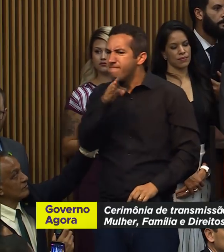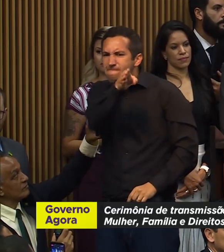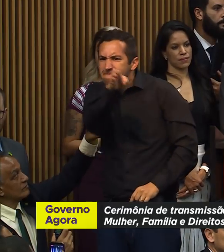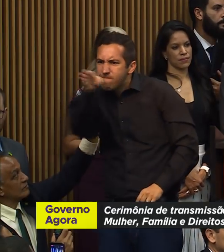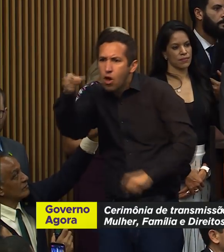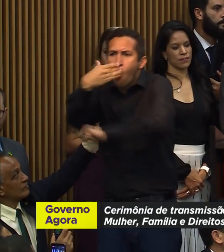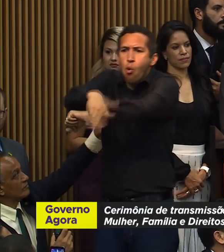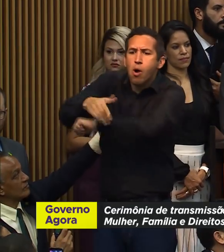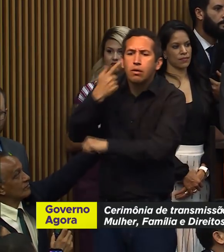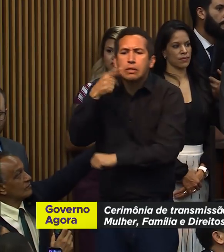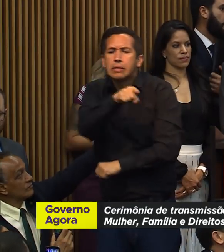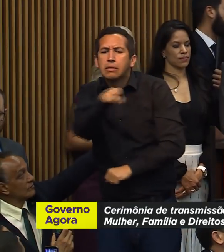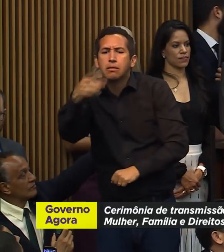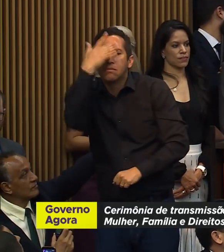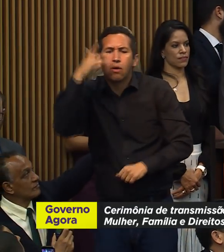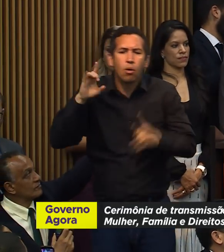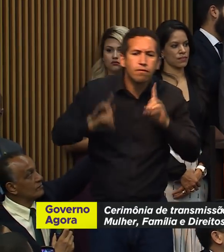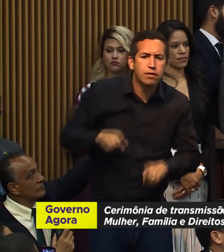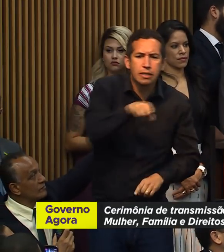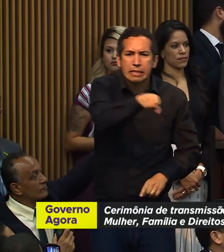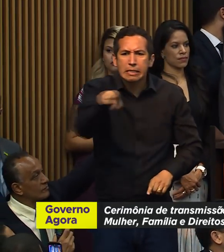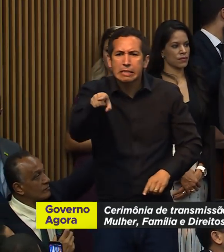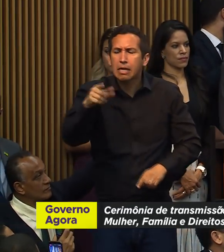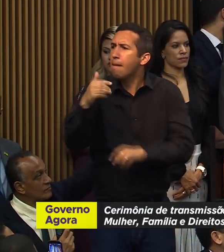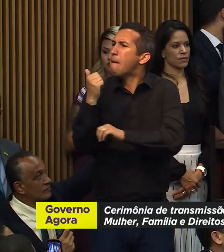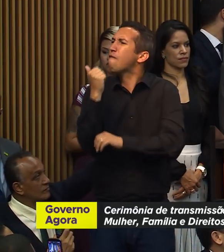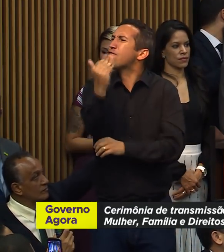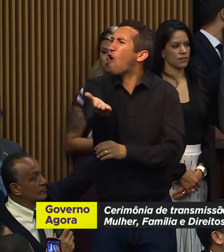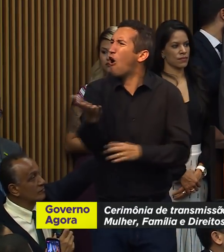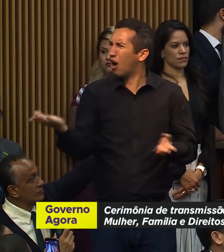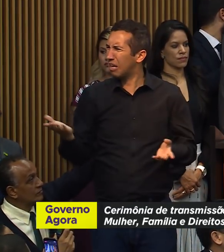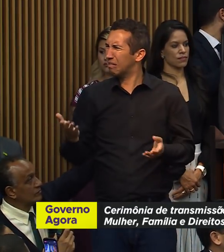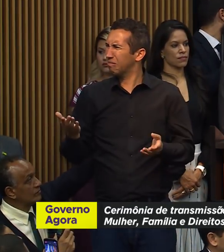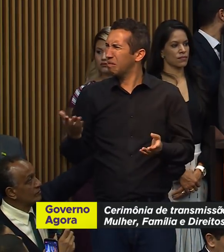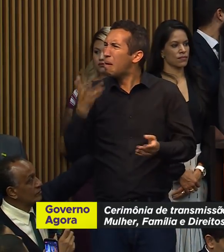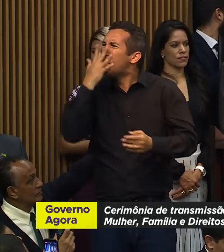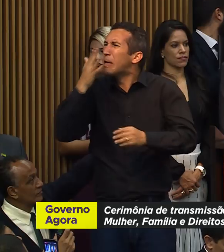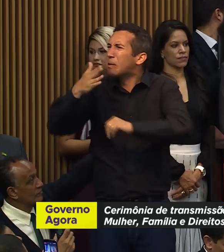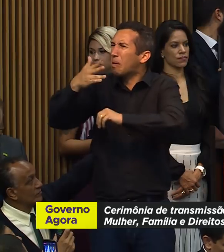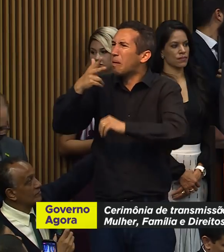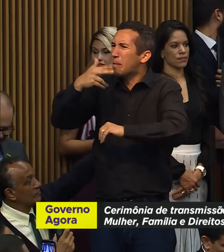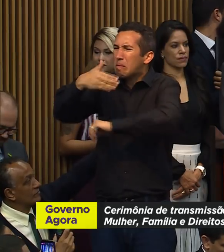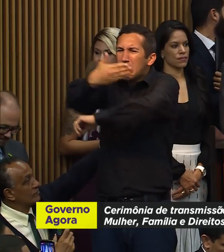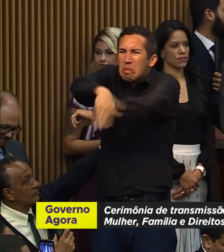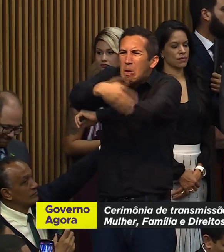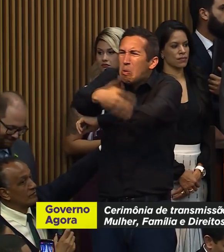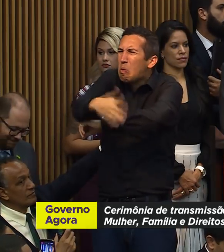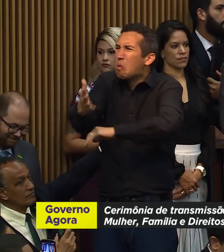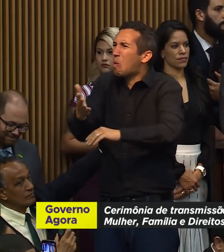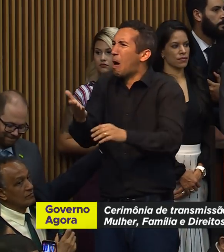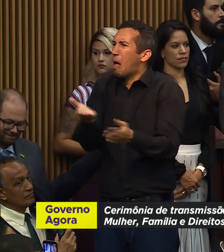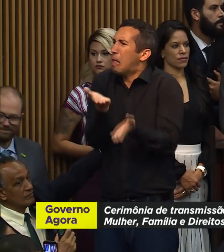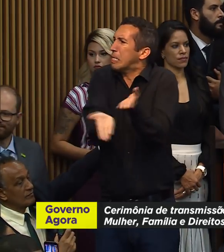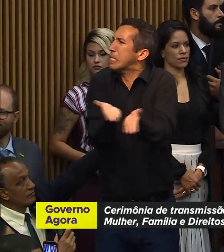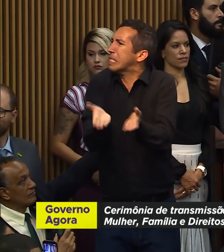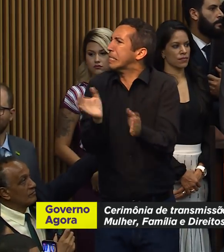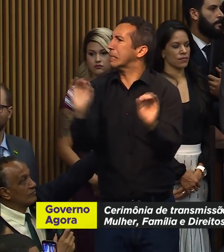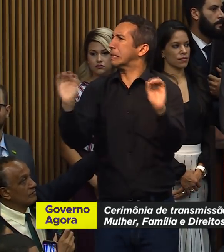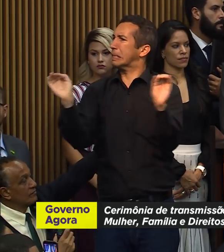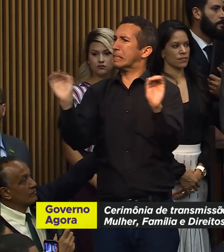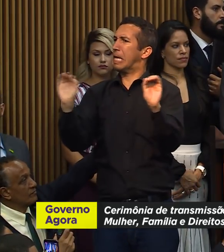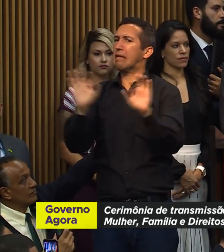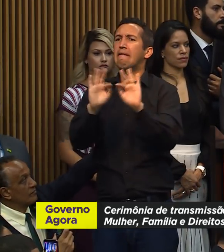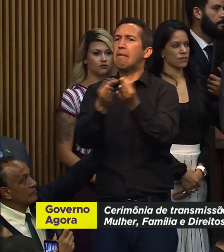ruas, buscando as pessoas com deficiência que estão jogadas, algumas no fundo de uma casa, sem nenhuma assistência, abandonada